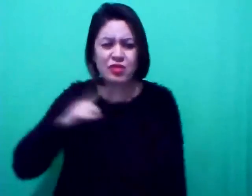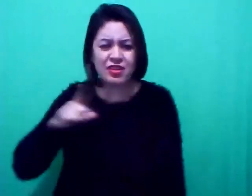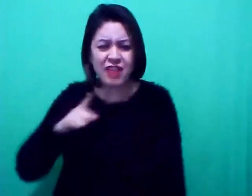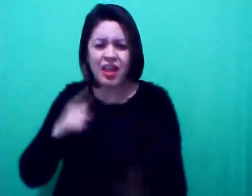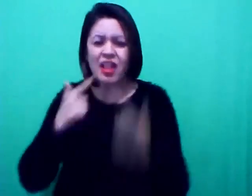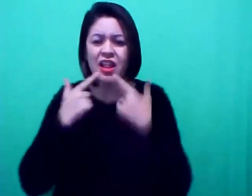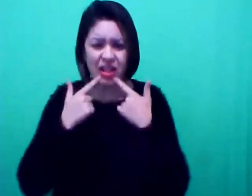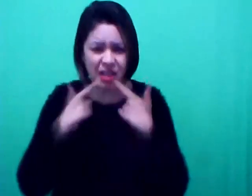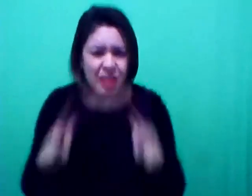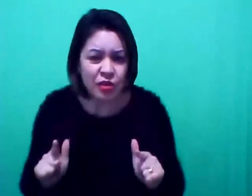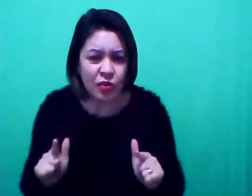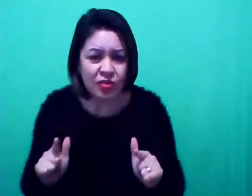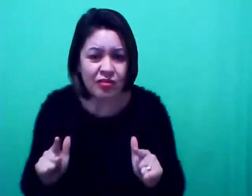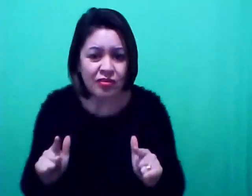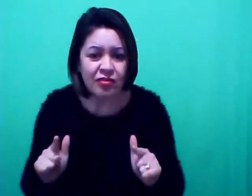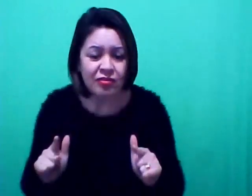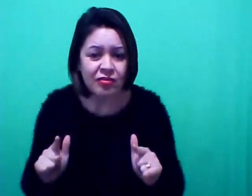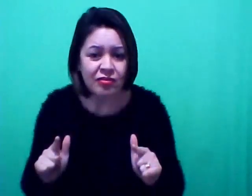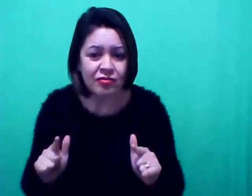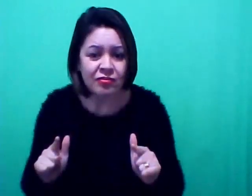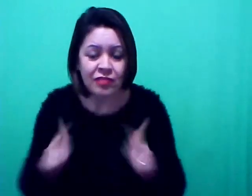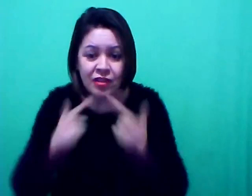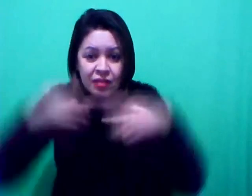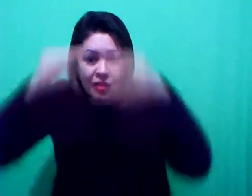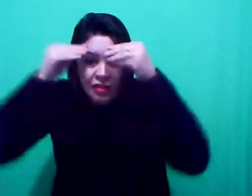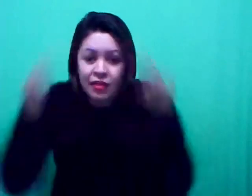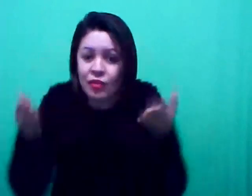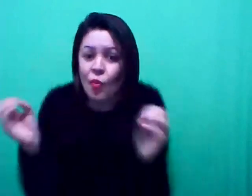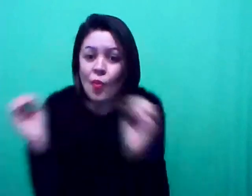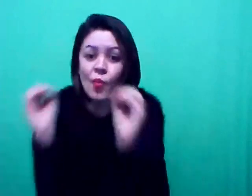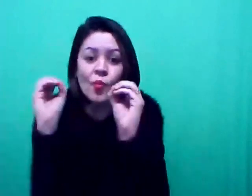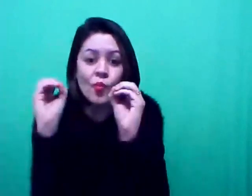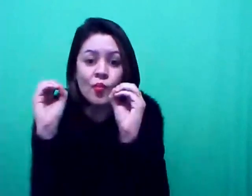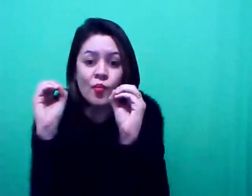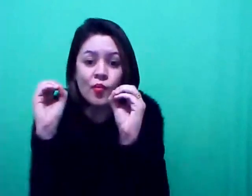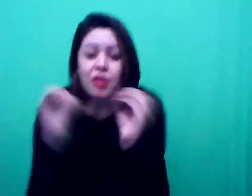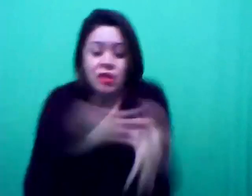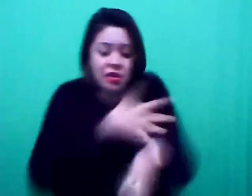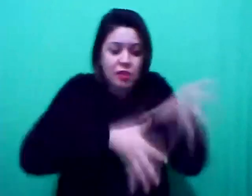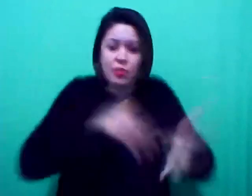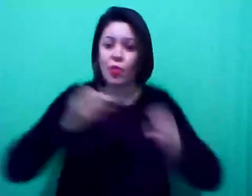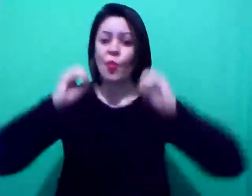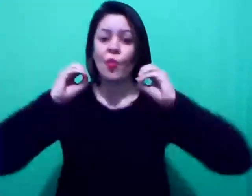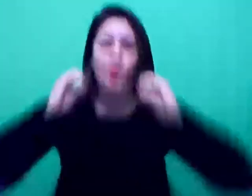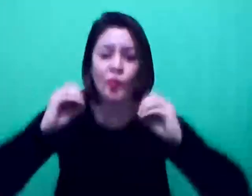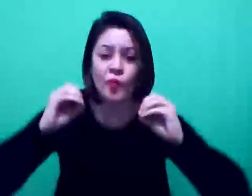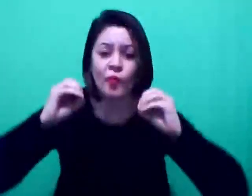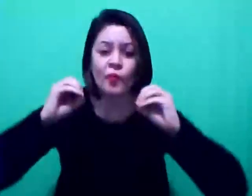Mas o surdo, ele tem essa linguagem, essa língua português? Ele não sabe nada de português. Ele não